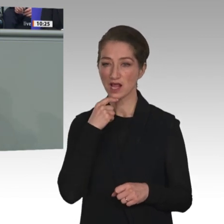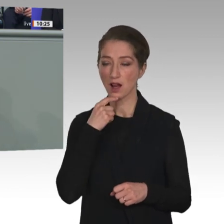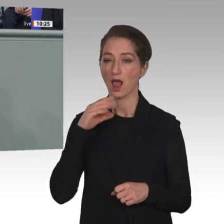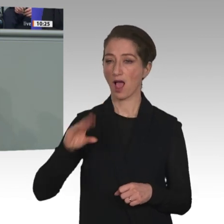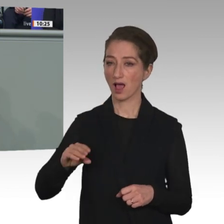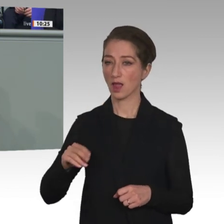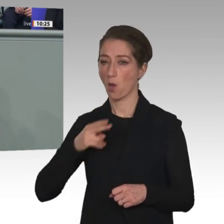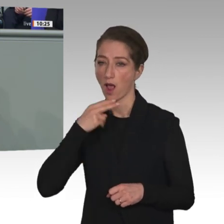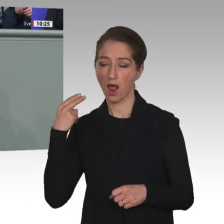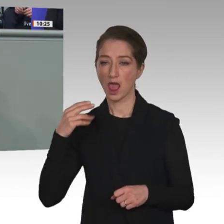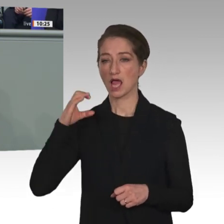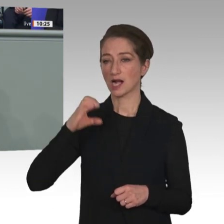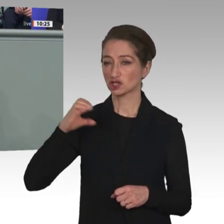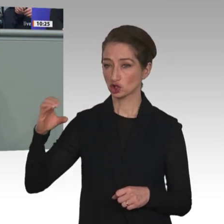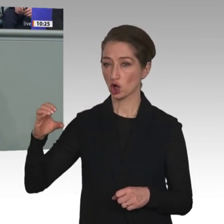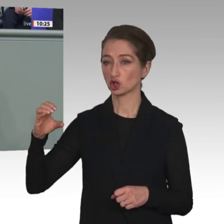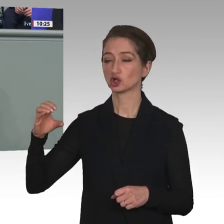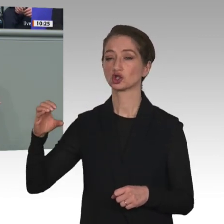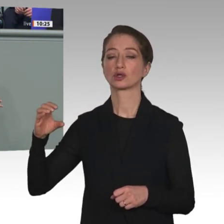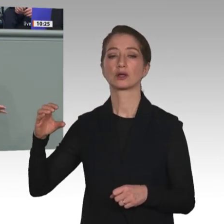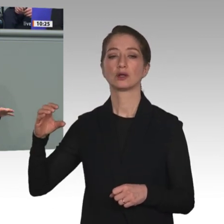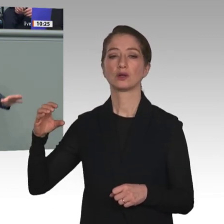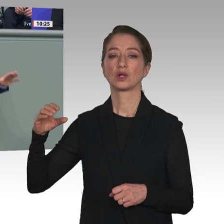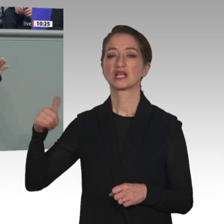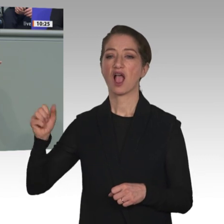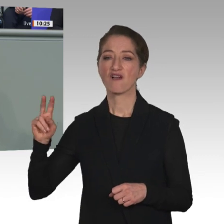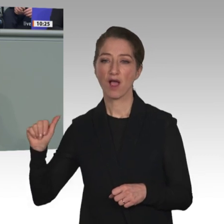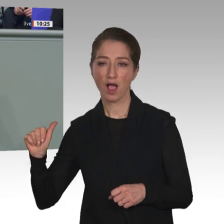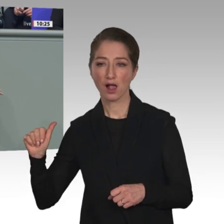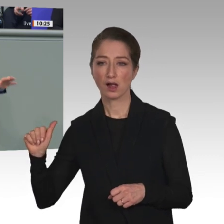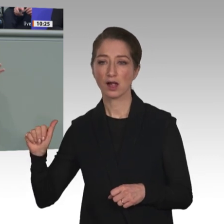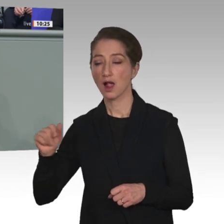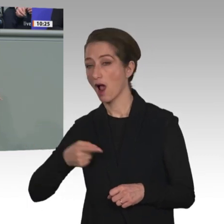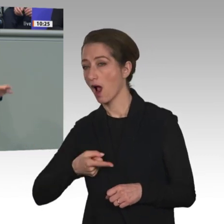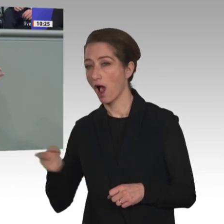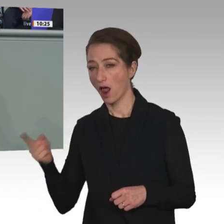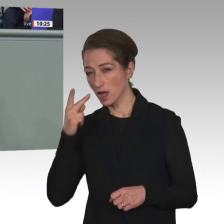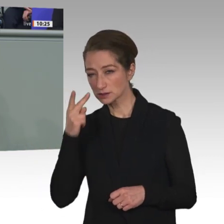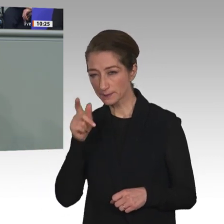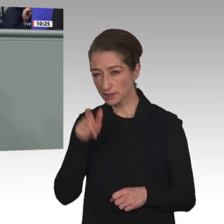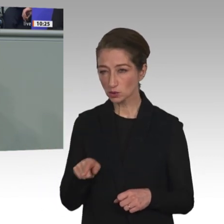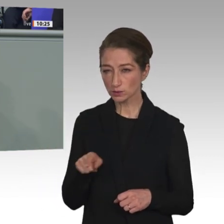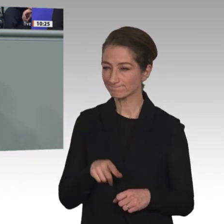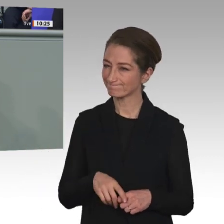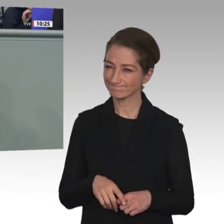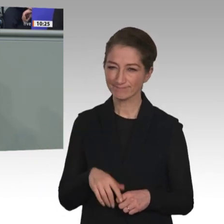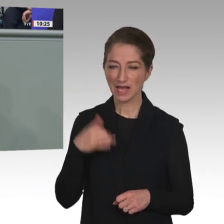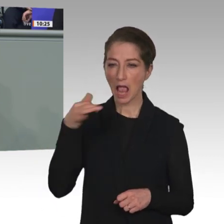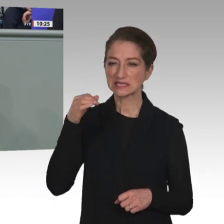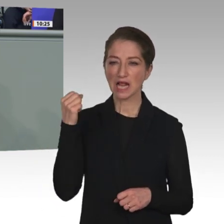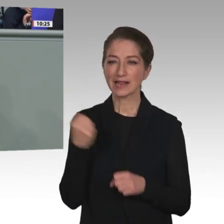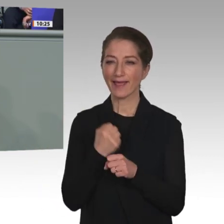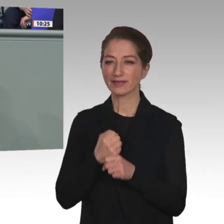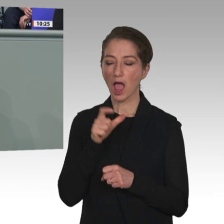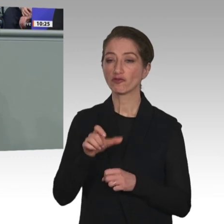sondern auch von Christchurch und Utjava, dass wir zu einer besseren Beobachtung von Einzeltätern kommen